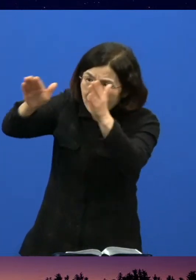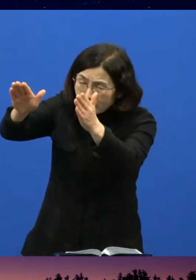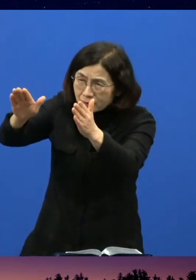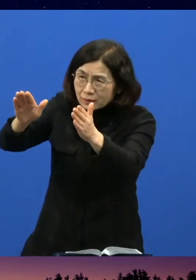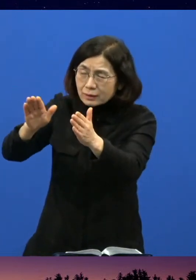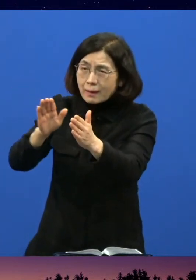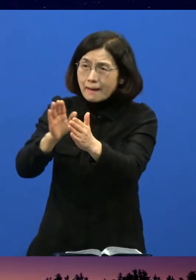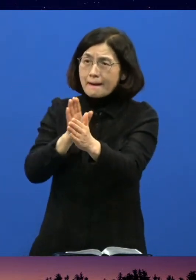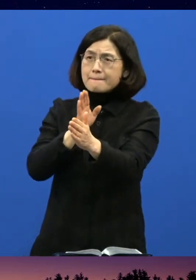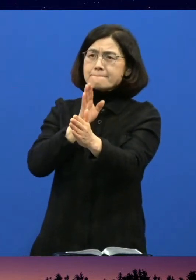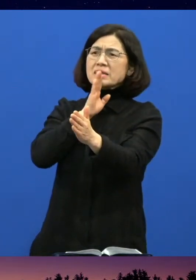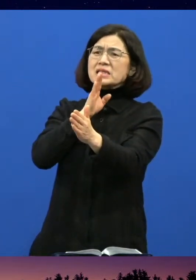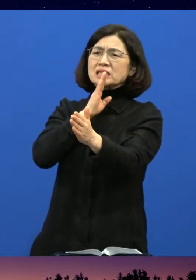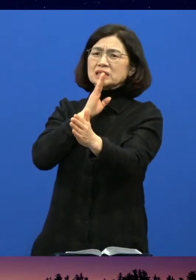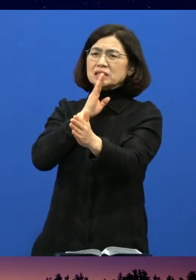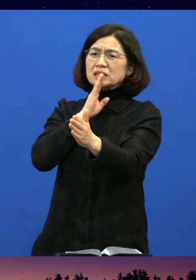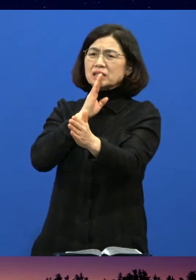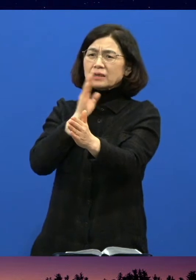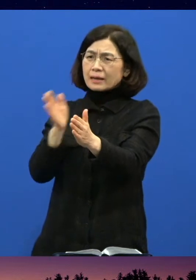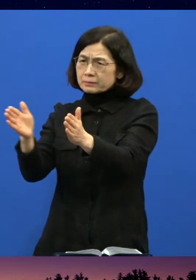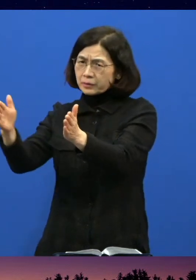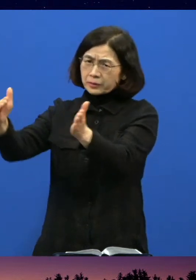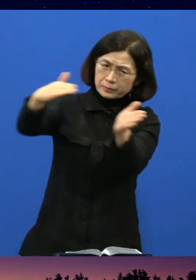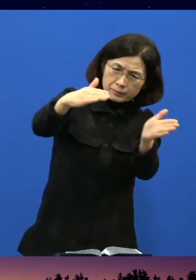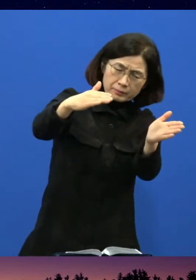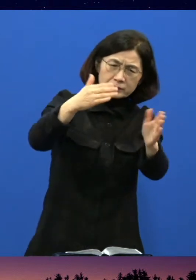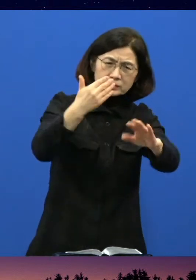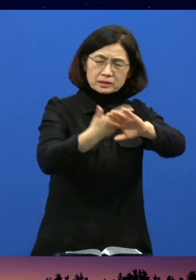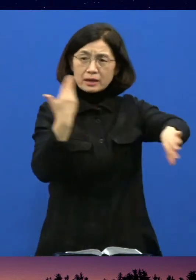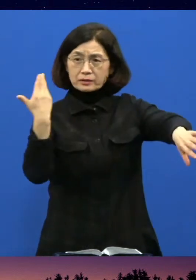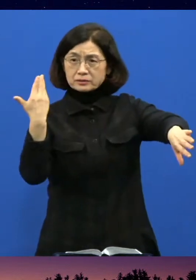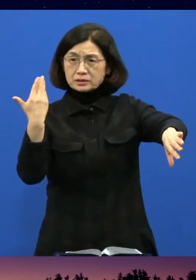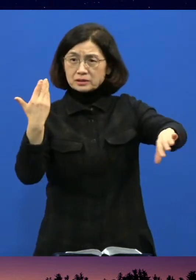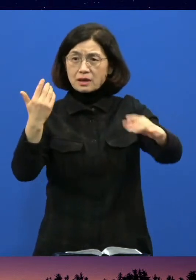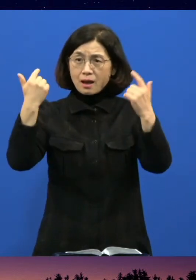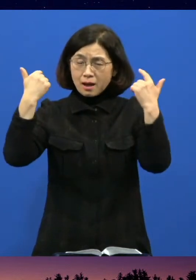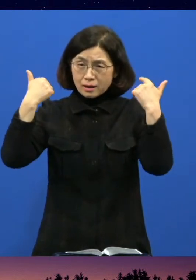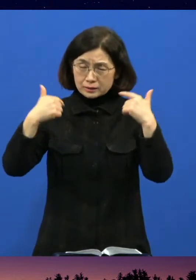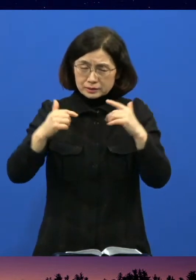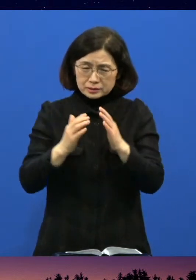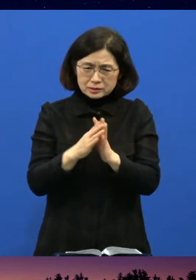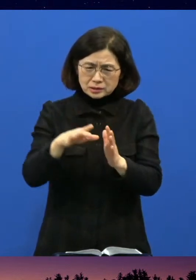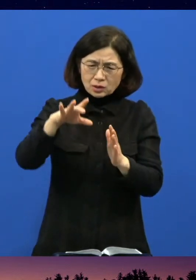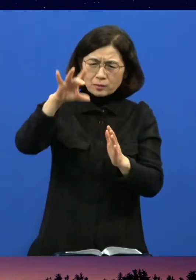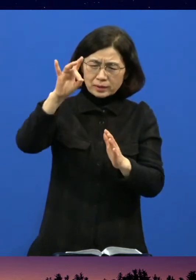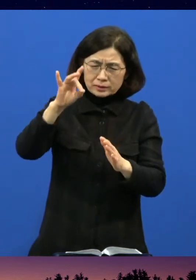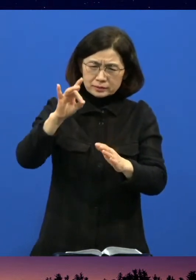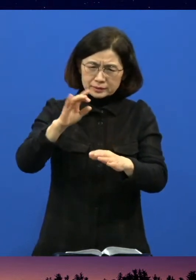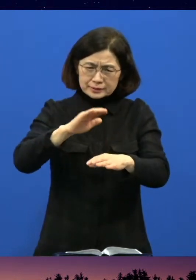기도의 방향으로 내 기도가 계속 궤도 수정을 해나가는 작업.